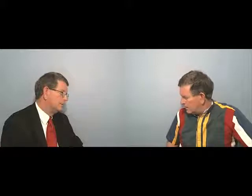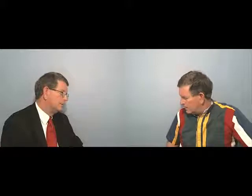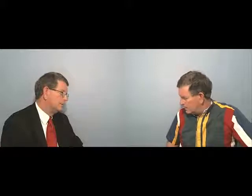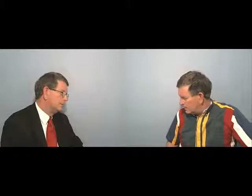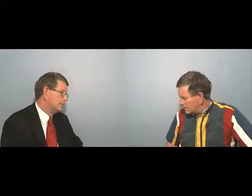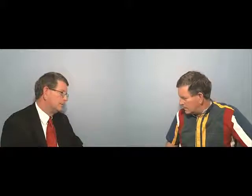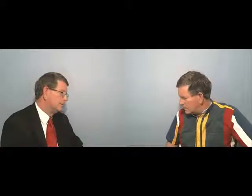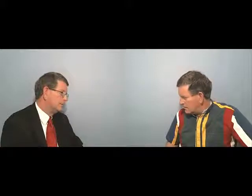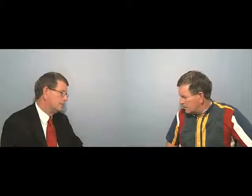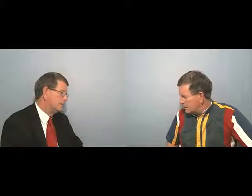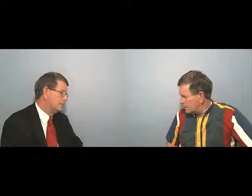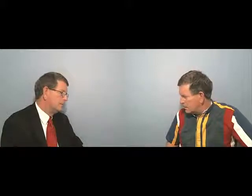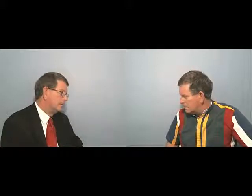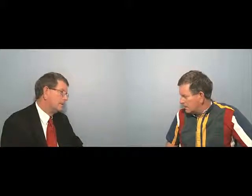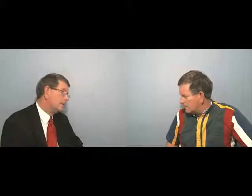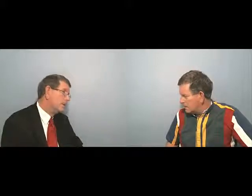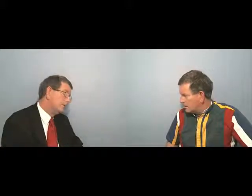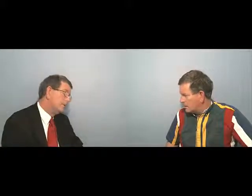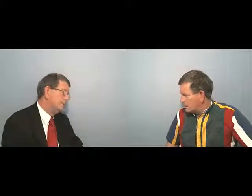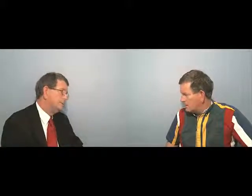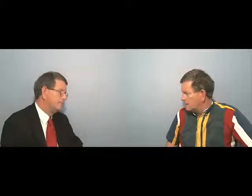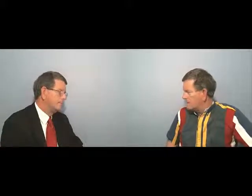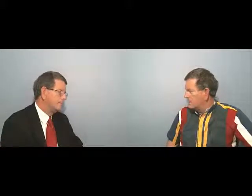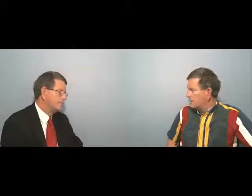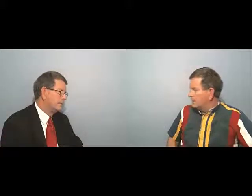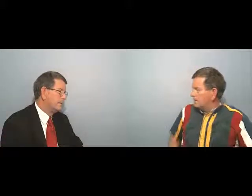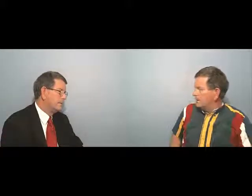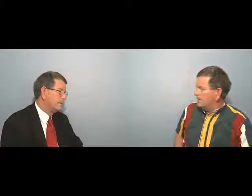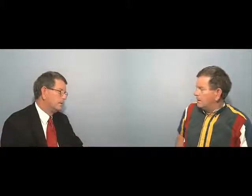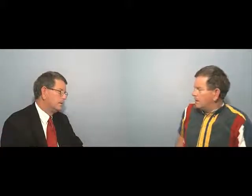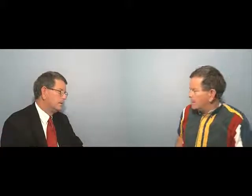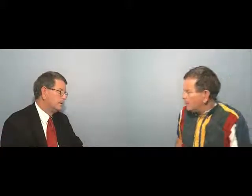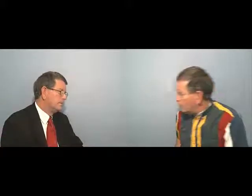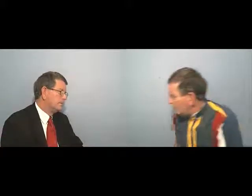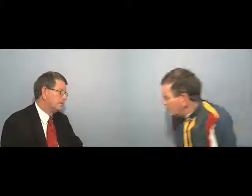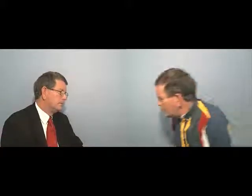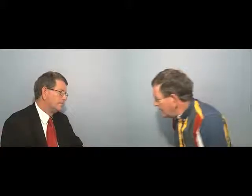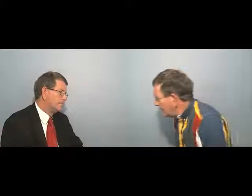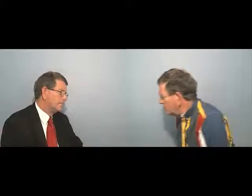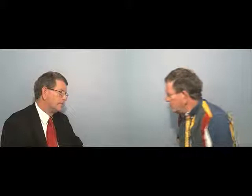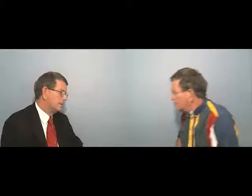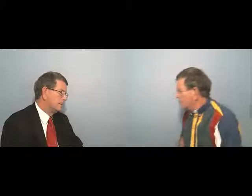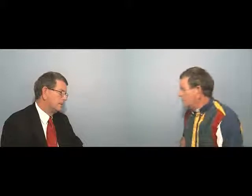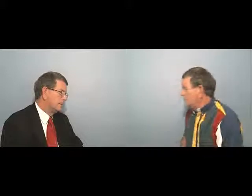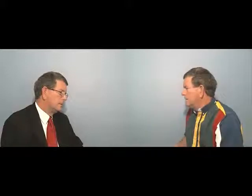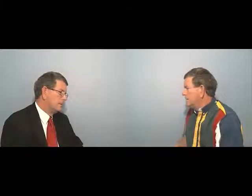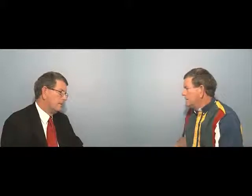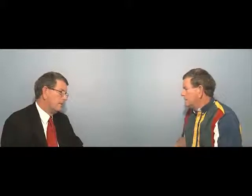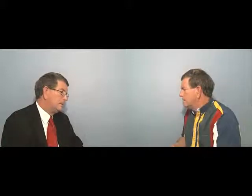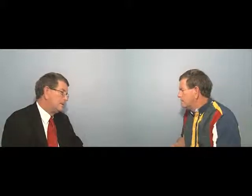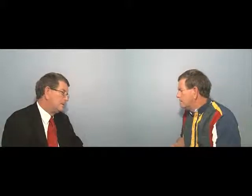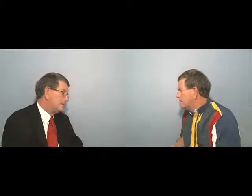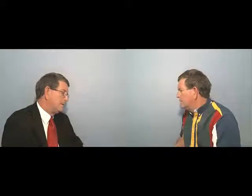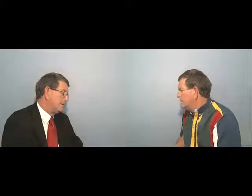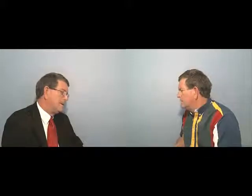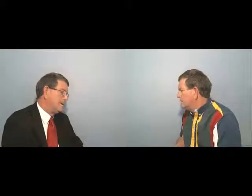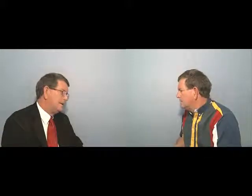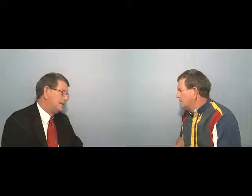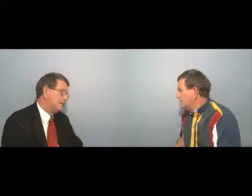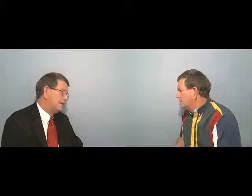triste? Ouais, quand même. Est-ce qu'il y a un problème, Michael? En fait, c'est ma femme, elle est fâchée avec